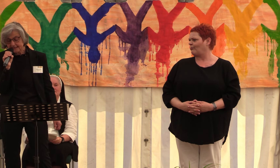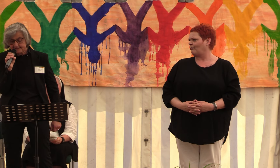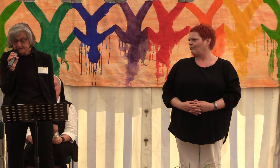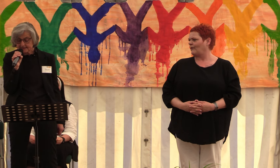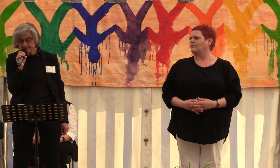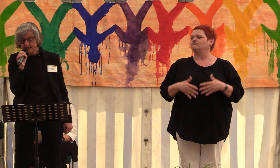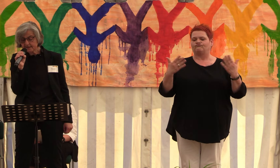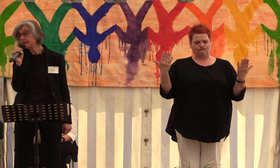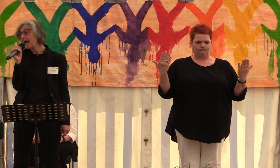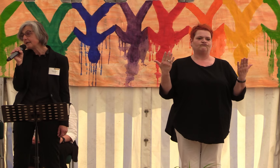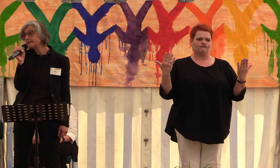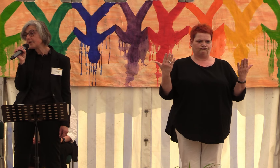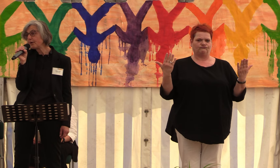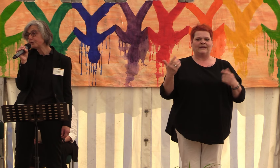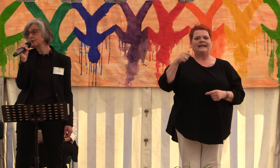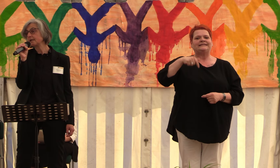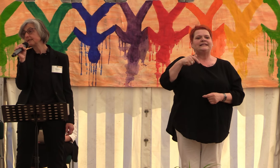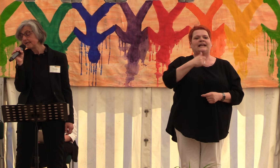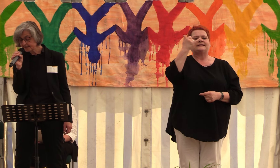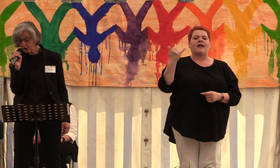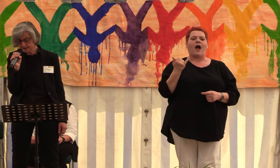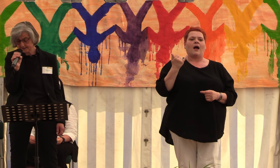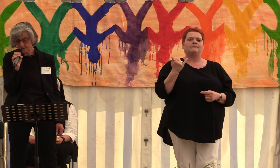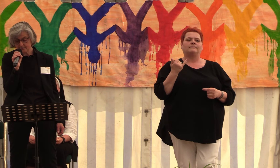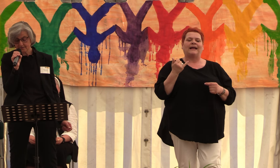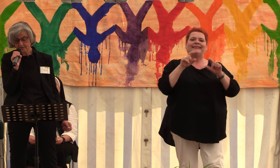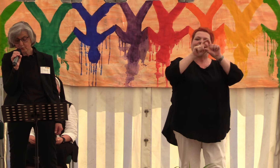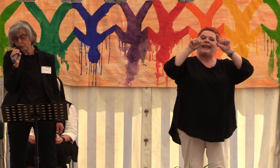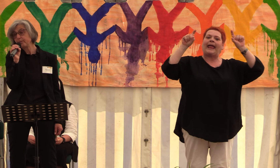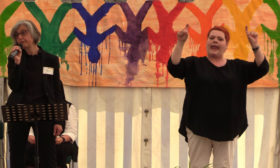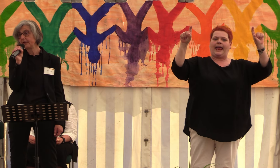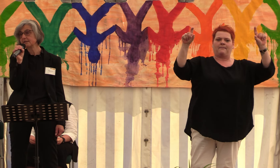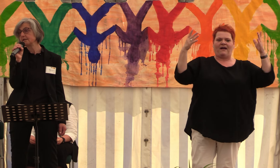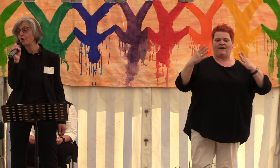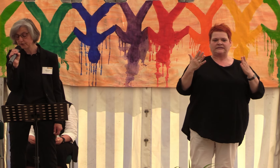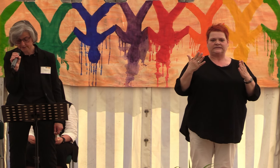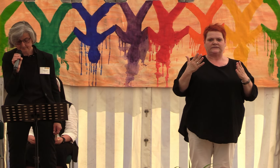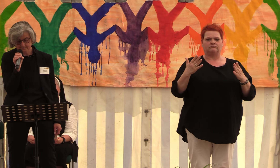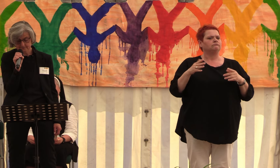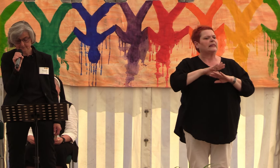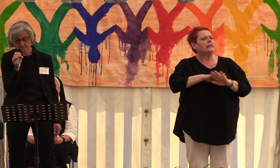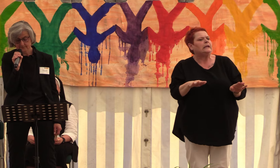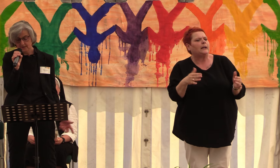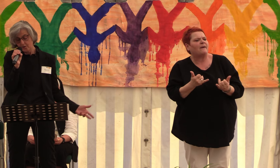Ja, das diesjährige Jahresthema von unserem Seelsorgeteam, unperfekt, na und?